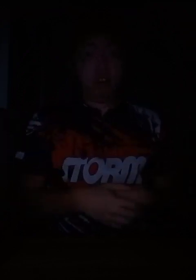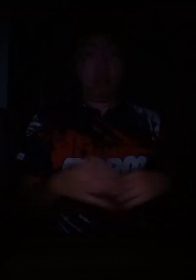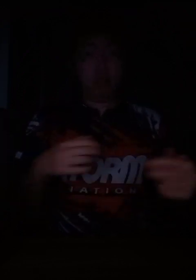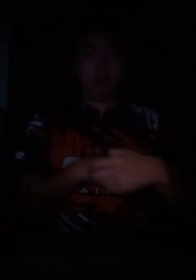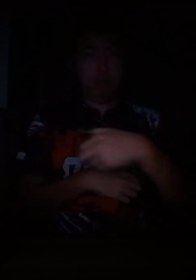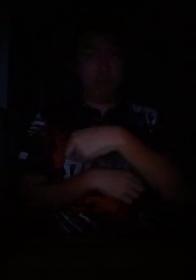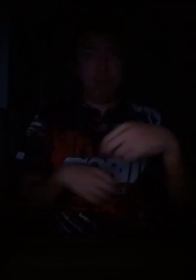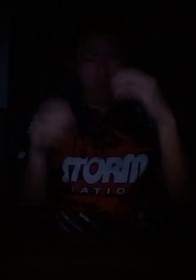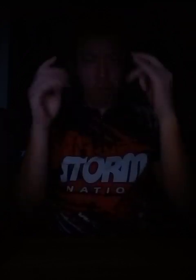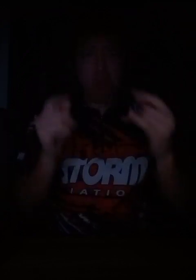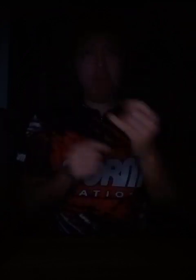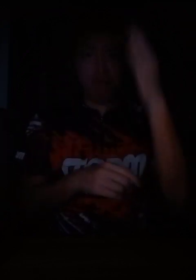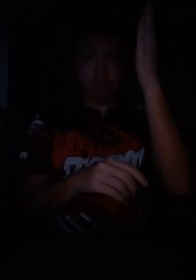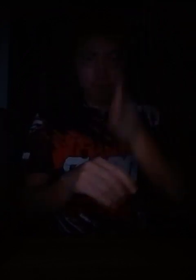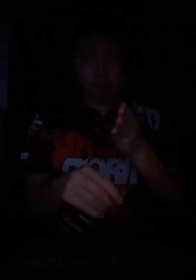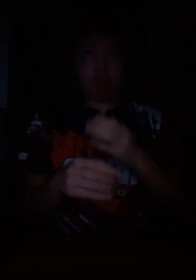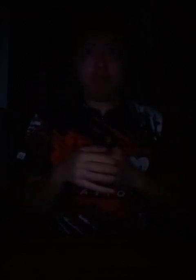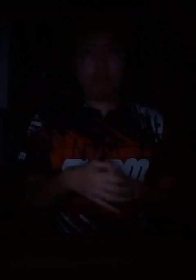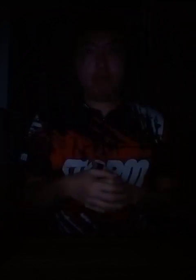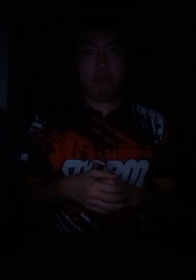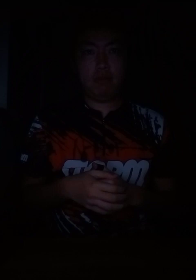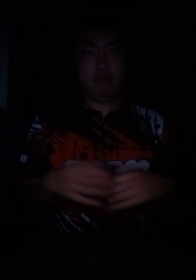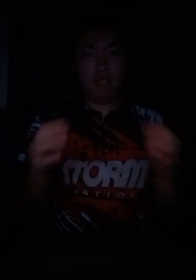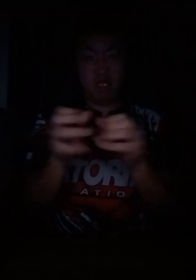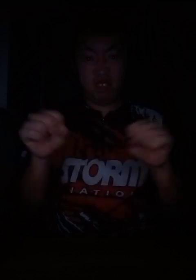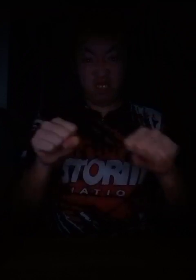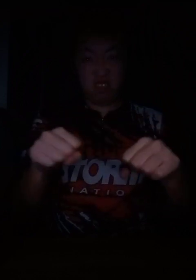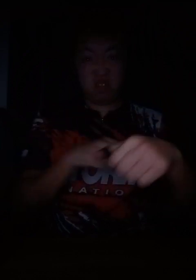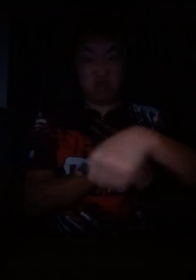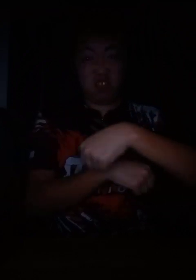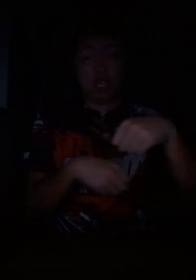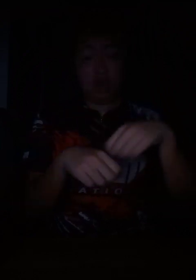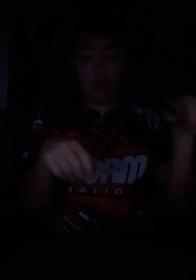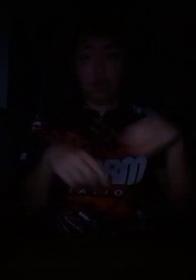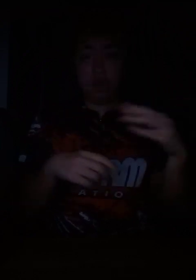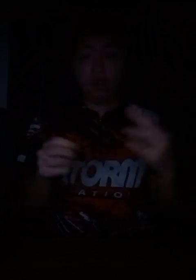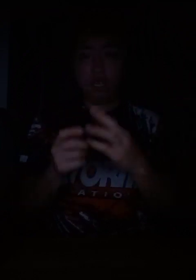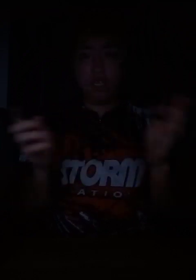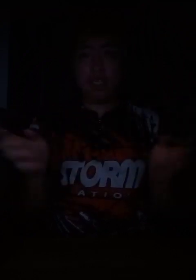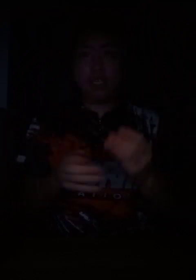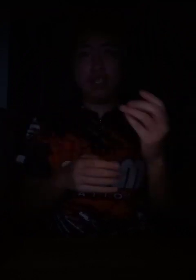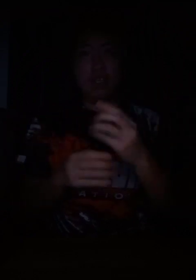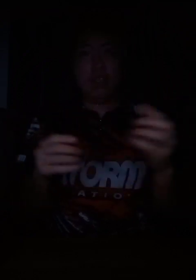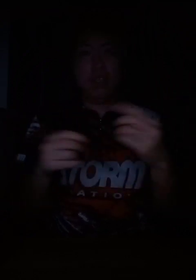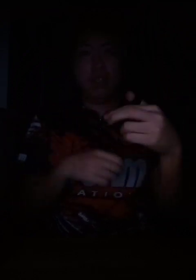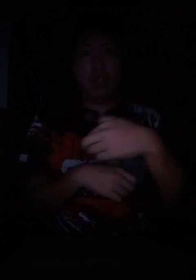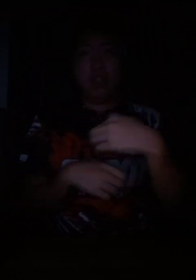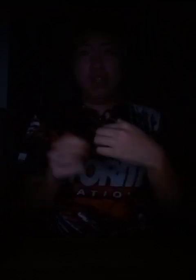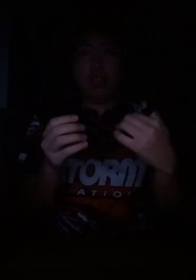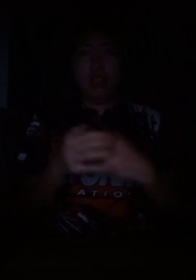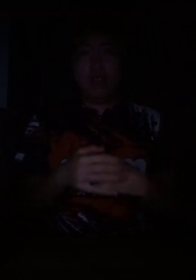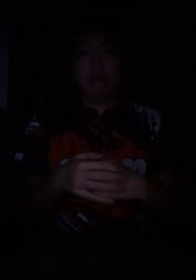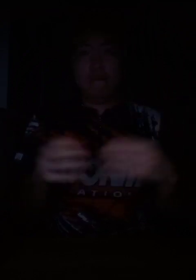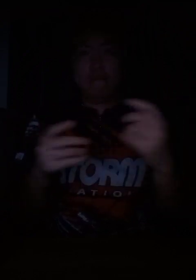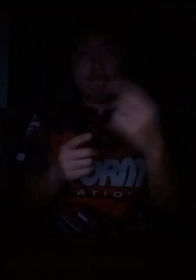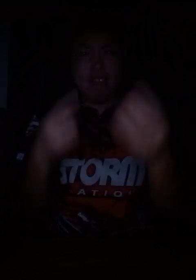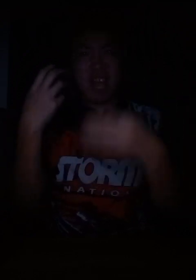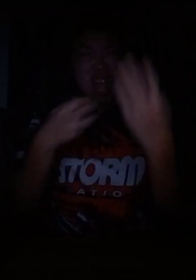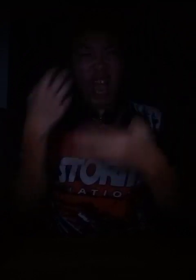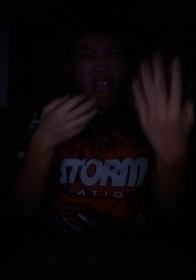마을버스는 급히 멈춥니다. 스포츠카에 타고 있던 20대 남성 A씨, 마을버스에 오르더니 고성을 지르며